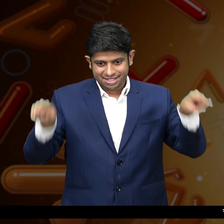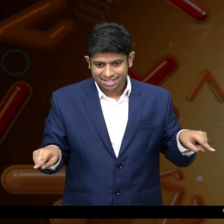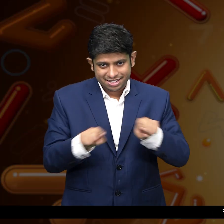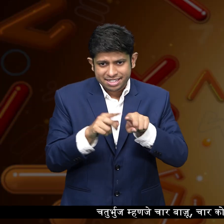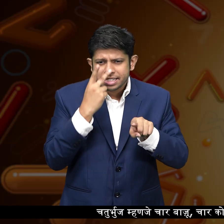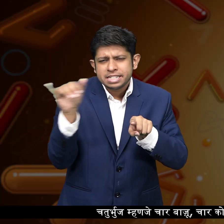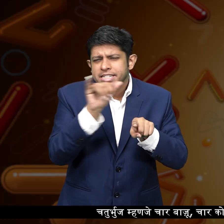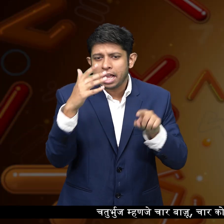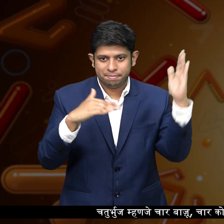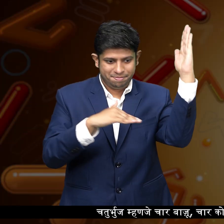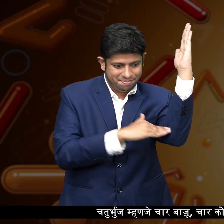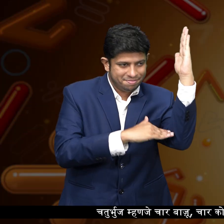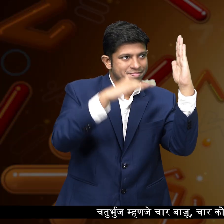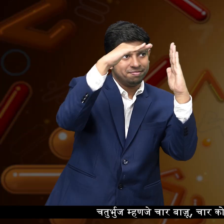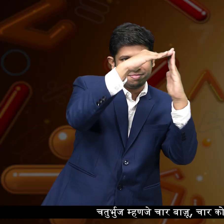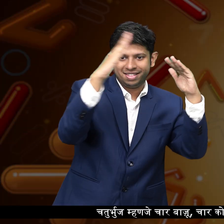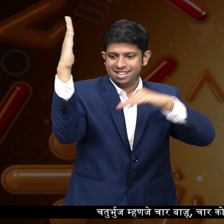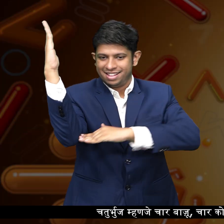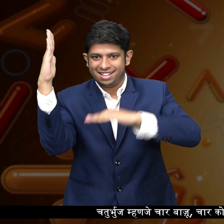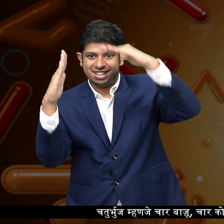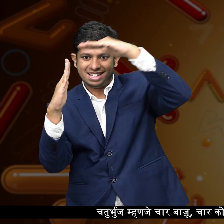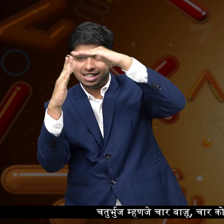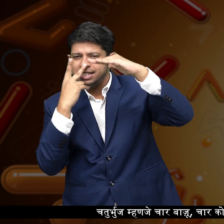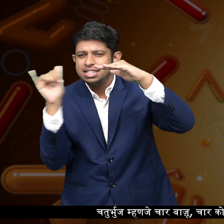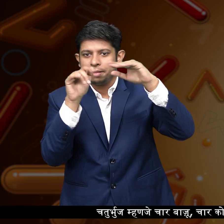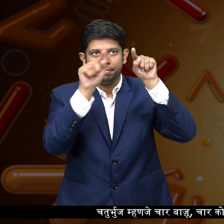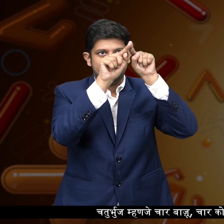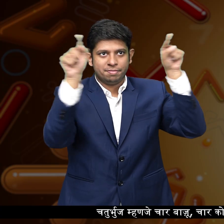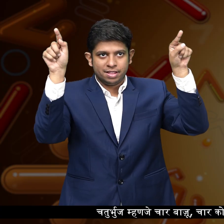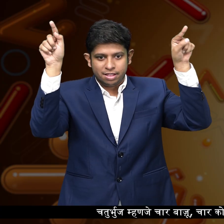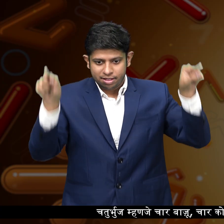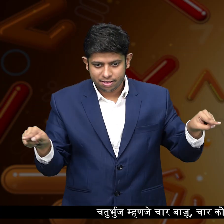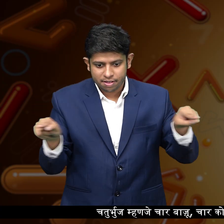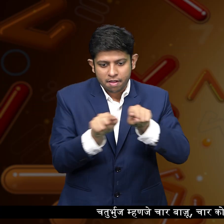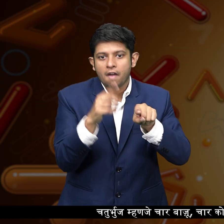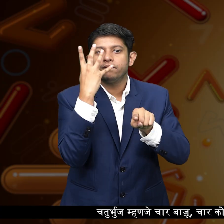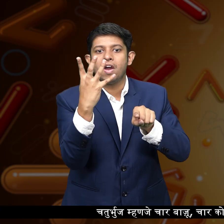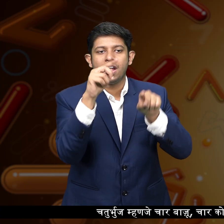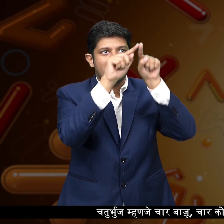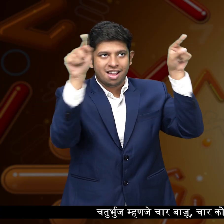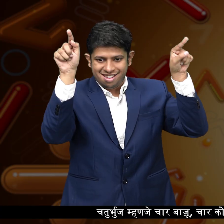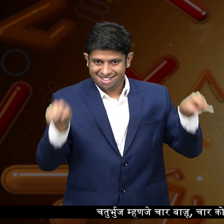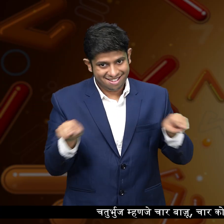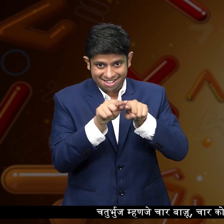चतुर्भुज. चतुर्भुज म्हणजे 4 बाजू 4 कोन आणि 4 शिरोबिंदू असलेला बहुभुज.